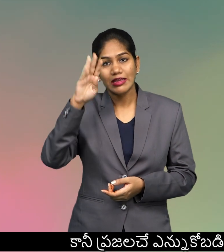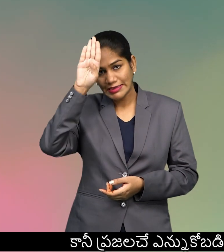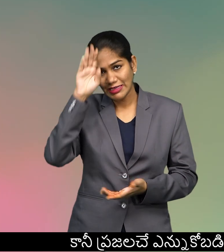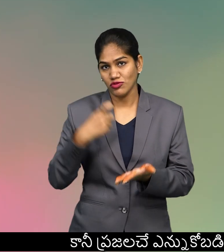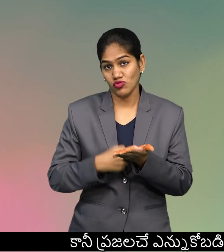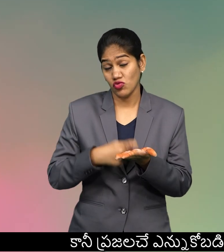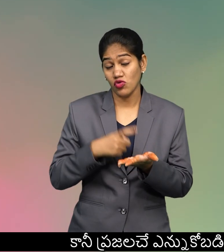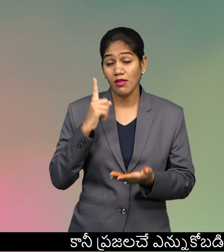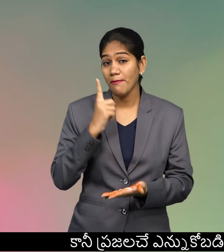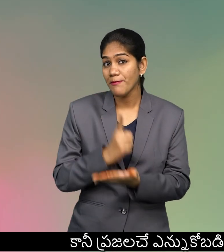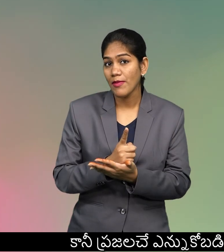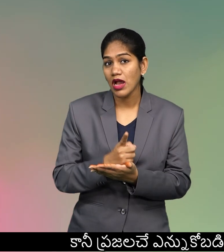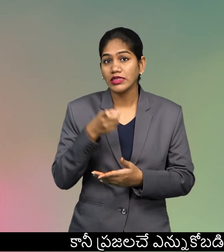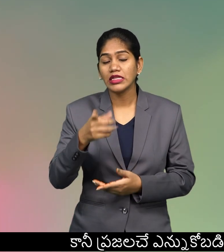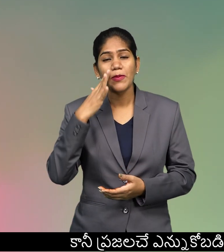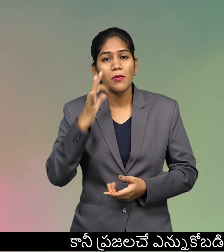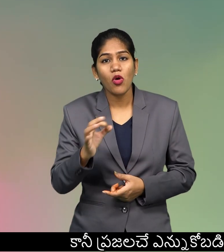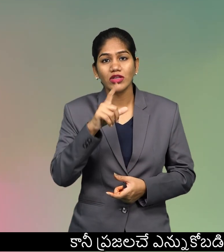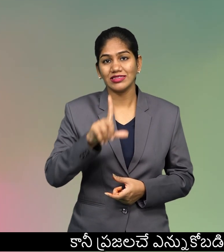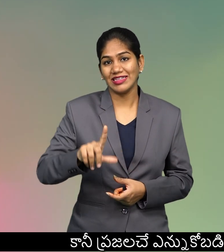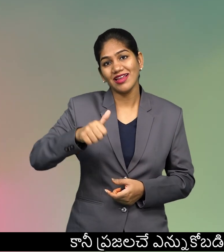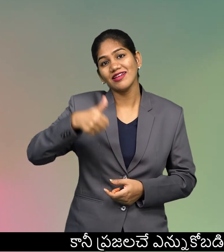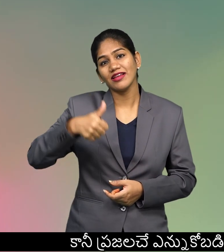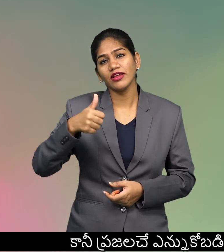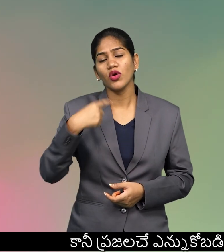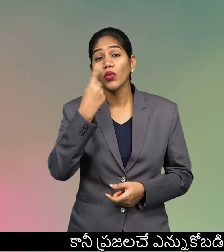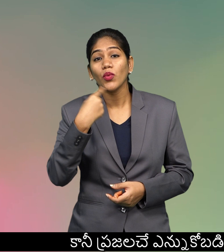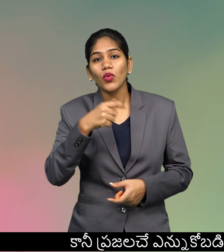కానీ ప్రజలచే ఎన్నుకోబడిన ప్రతినిధులచే పాలించబడుతుంది.